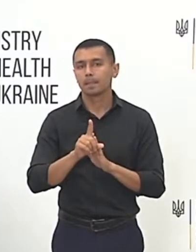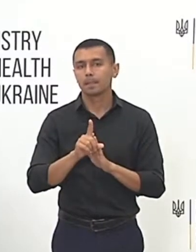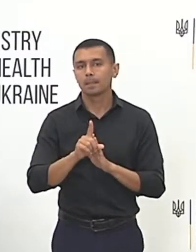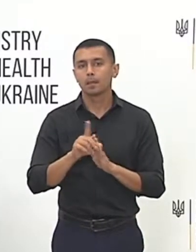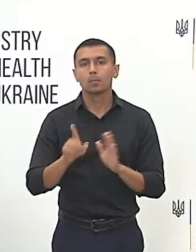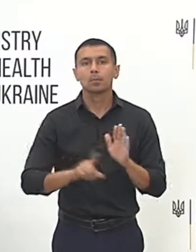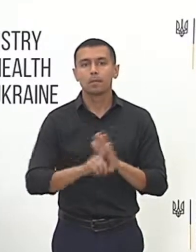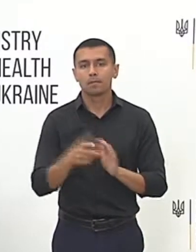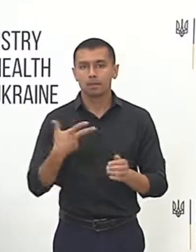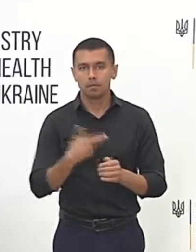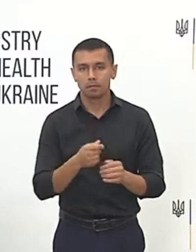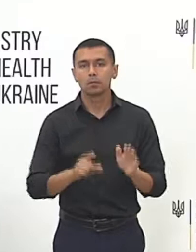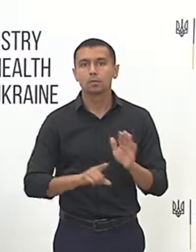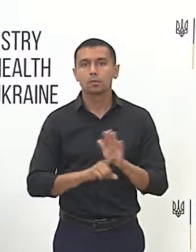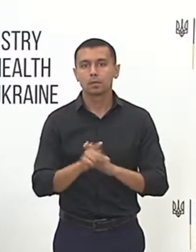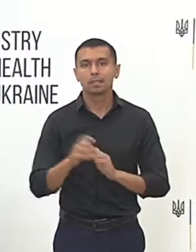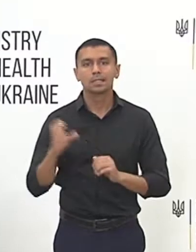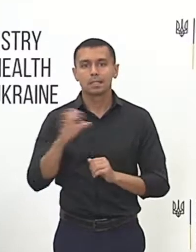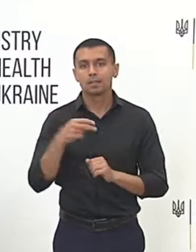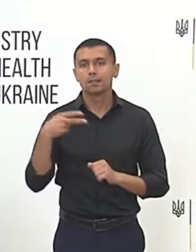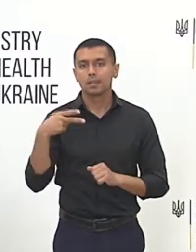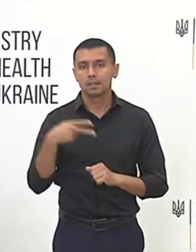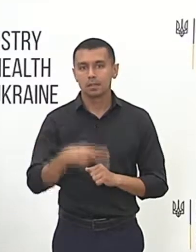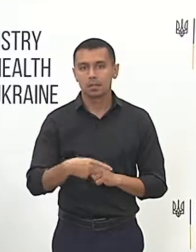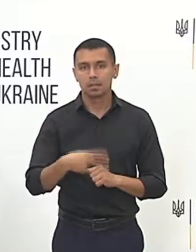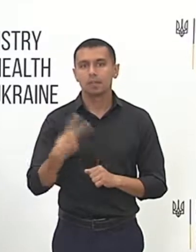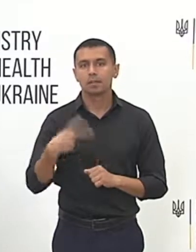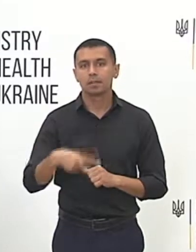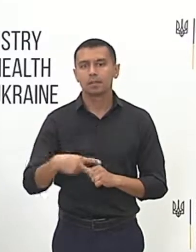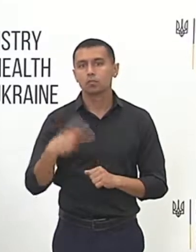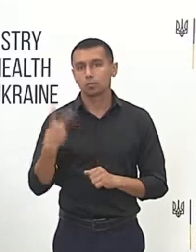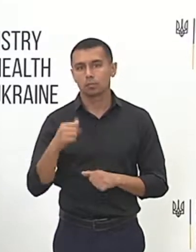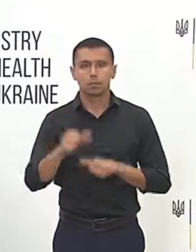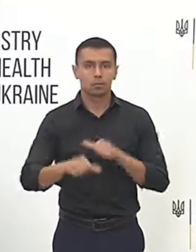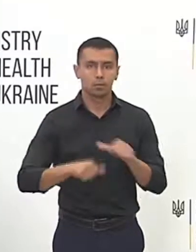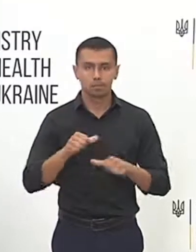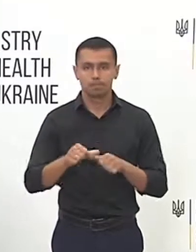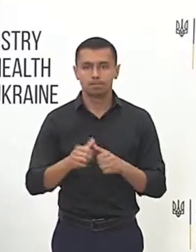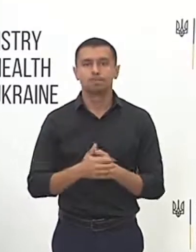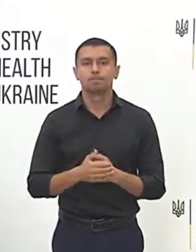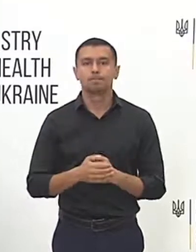розпочнемо вакцинувати, розпочинаючи з січня 2022 року.